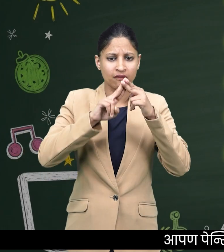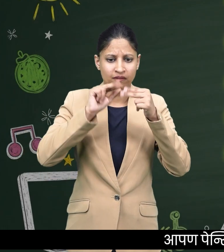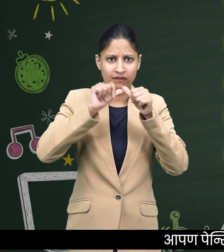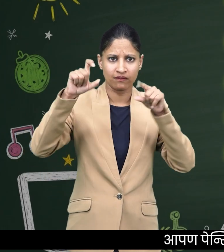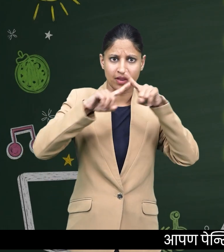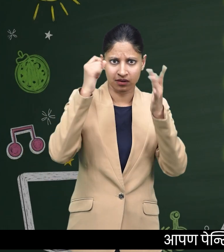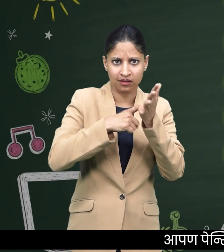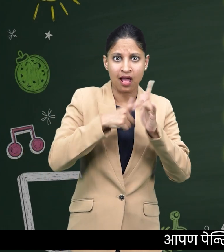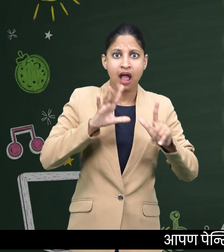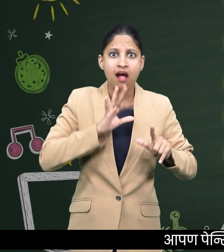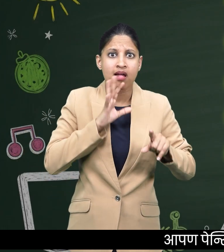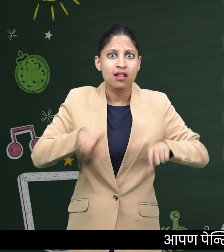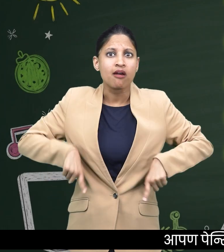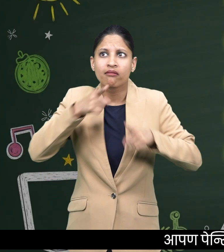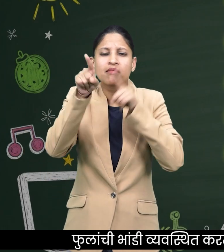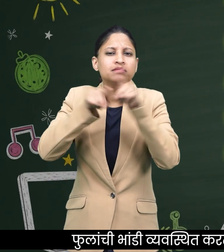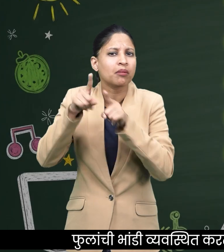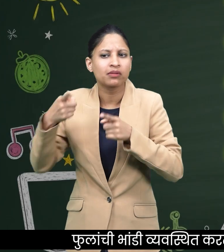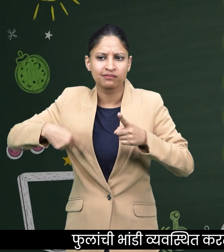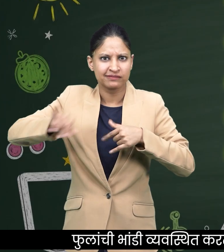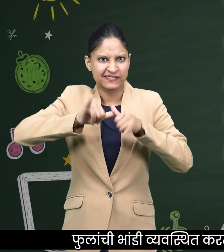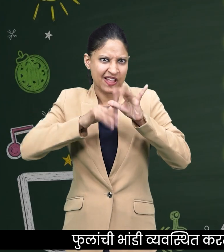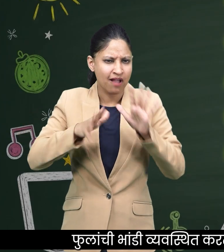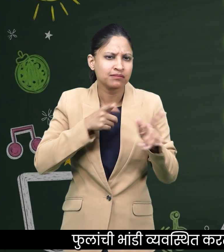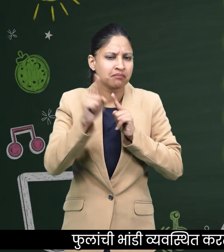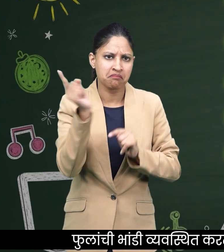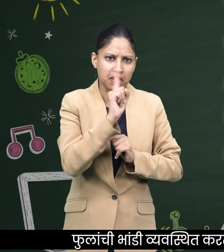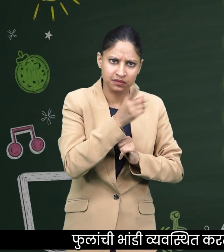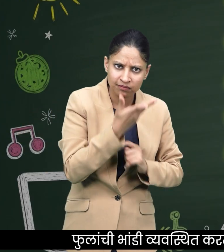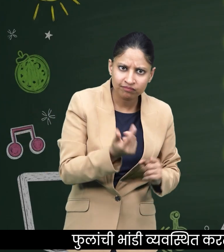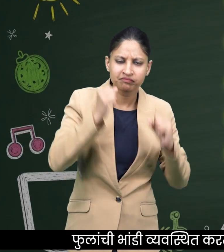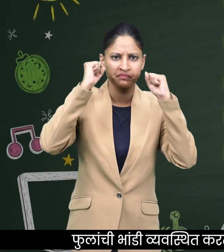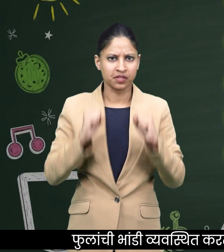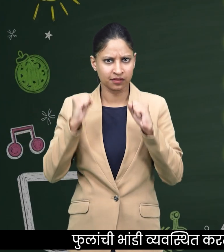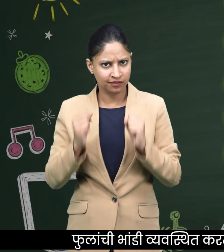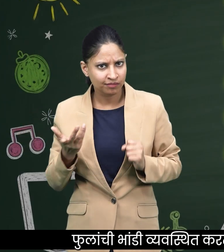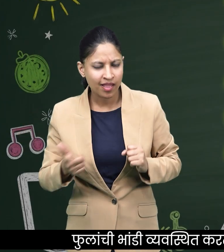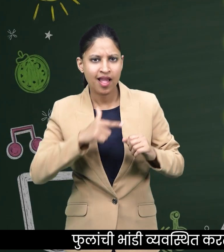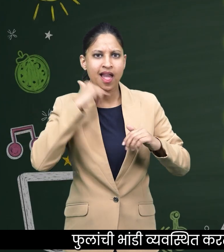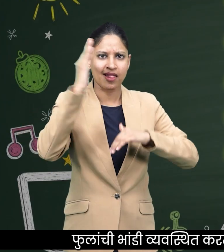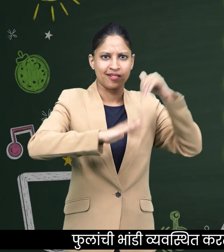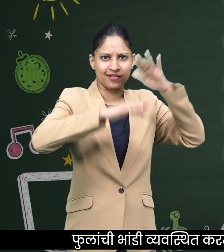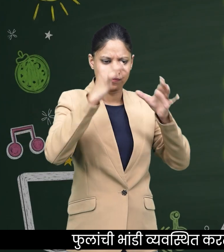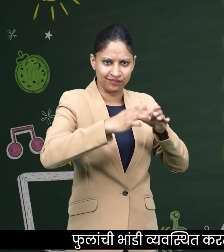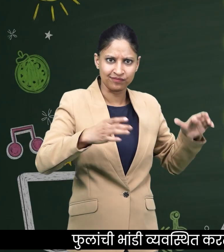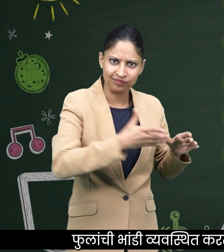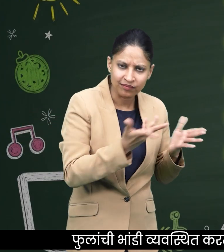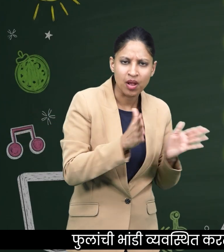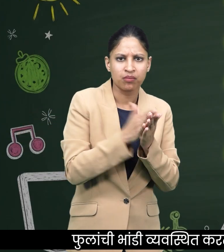आपण पेन्सिल, खुर्च्या, विटा, पुस्तके आणि फुलांची भांडी व्यवस्थित करताना वास्तविक जीवनात घटकांचा वापर